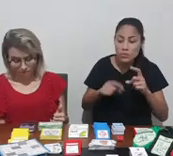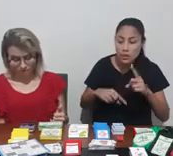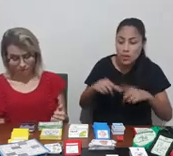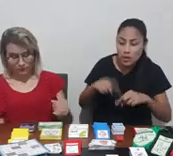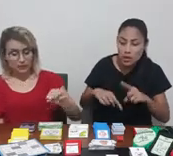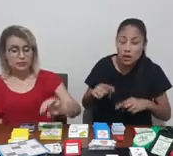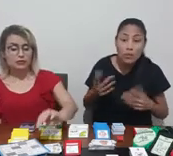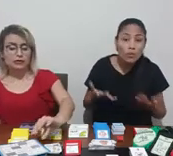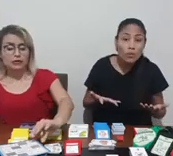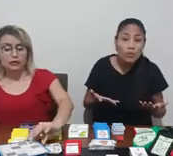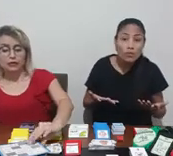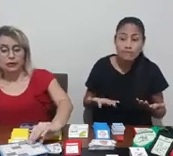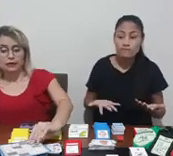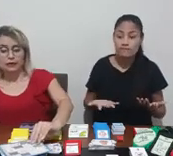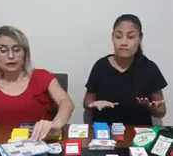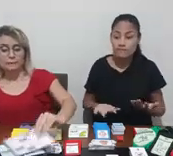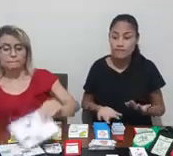materiais, né?